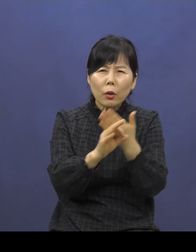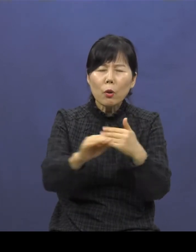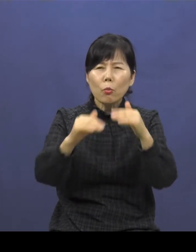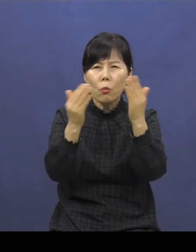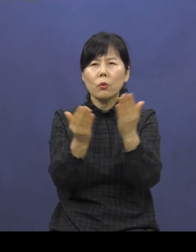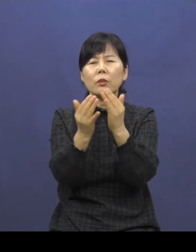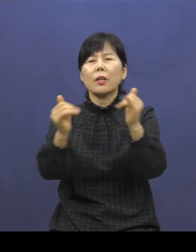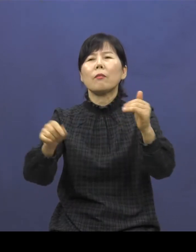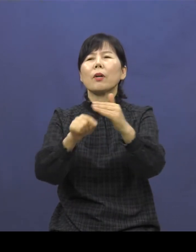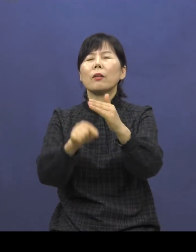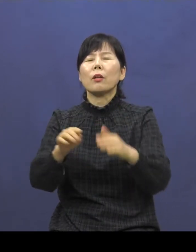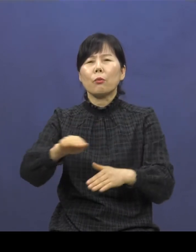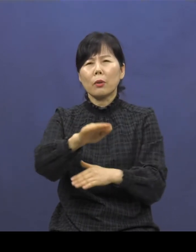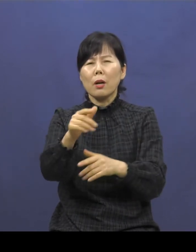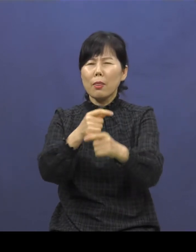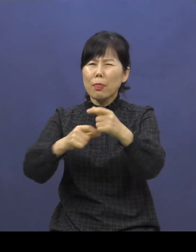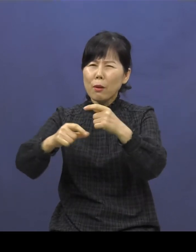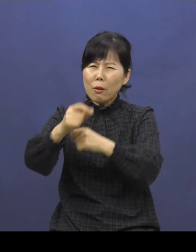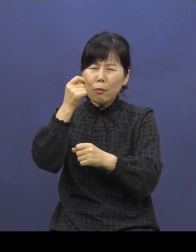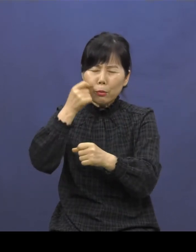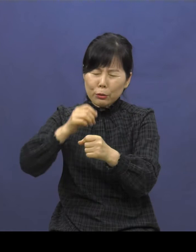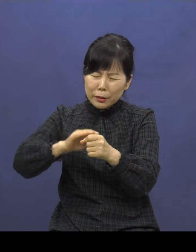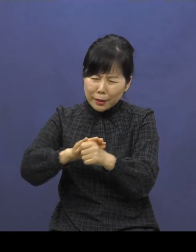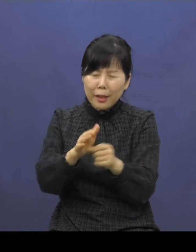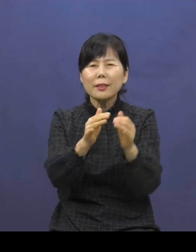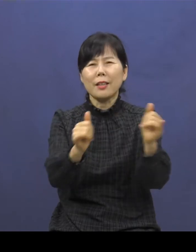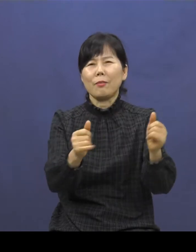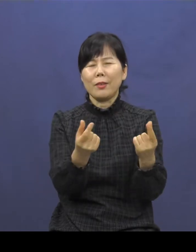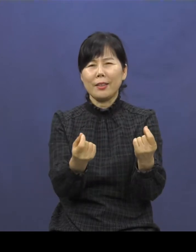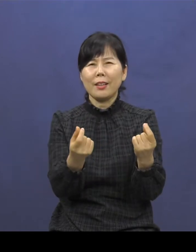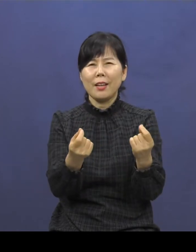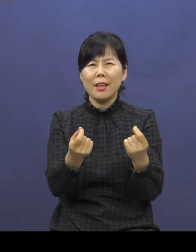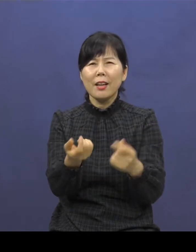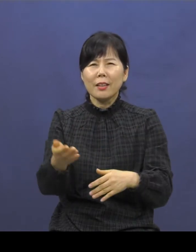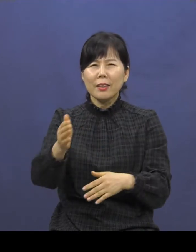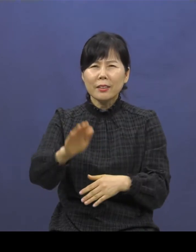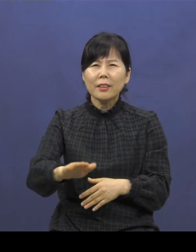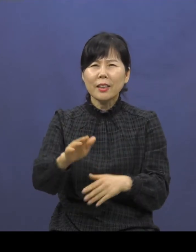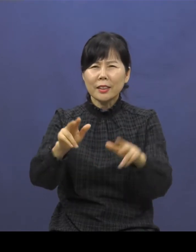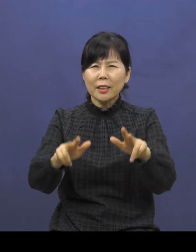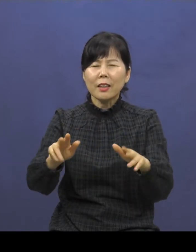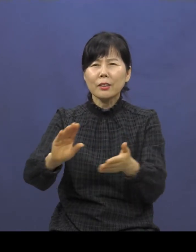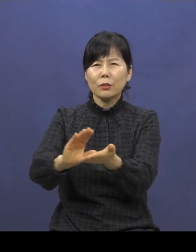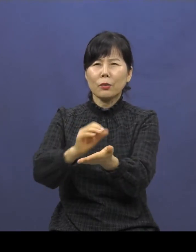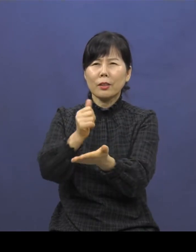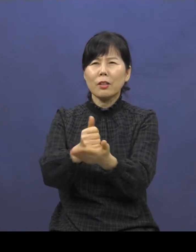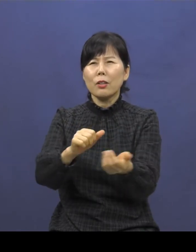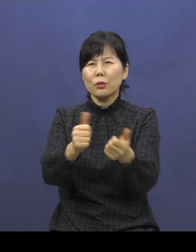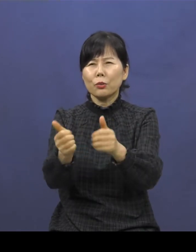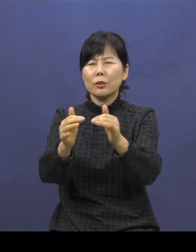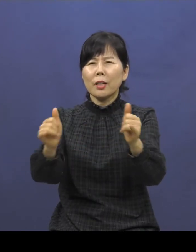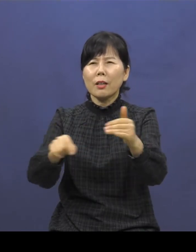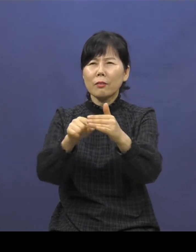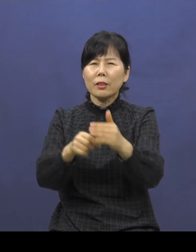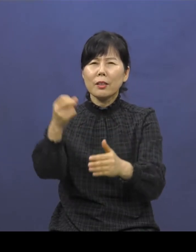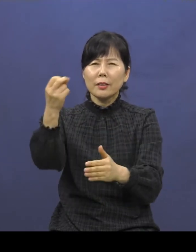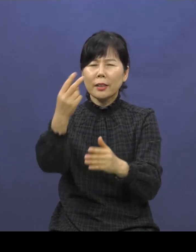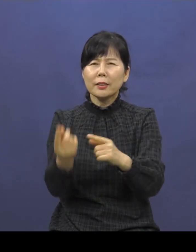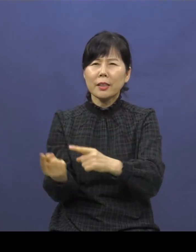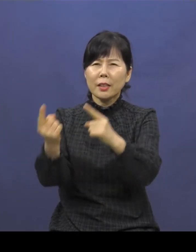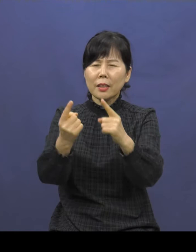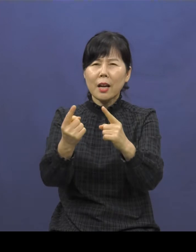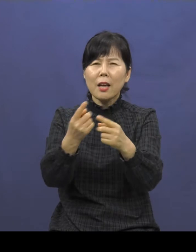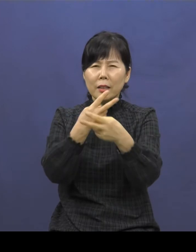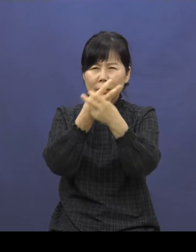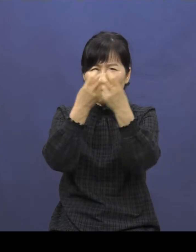삶뿐이면 모든 사람 가운데 우리가 더욱 불쌍한 자이리라. 함께 읽습니다. 그러나 이제 그리스도께서 죽은